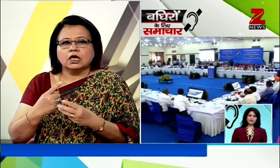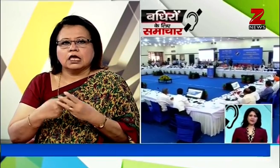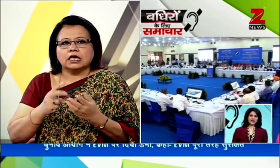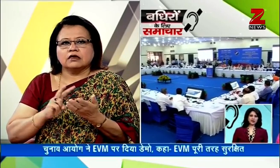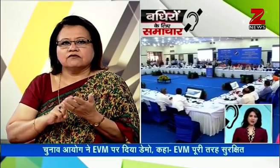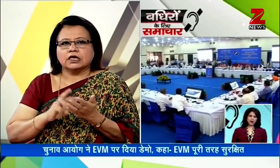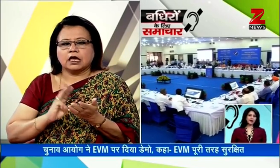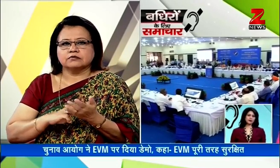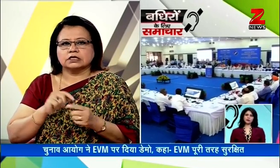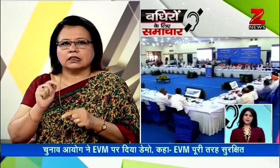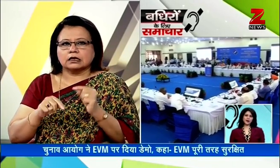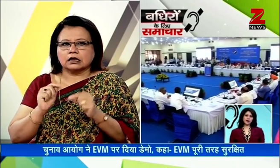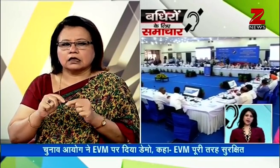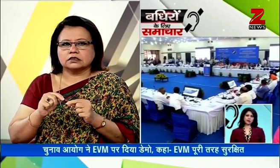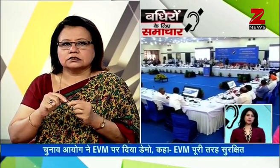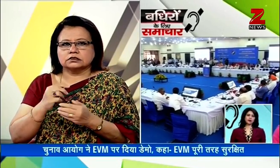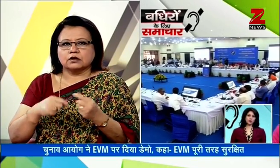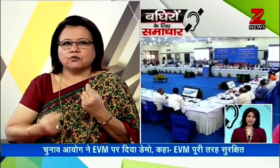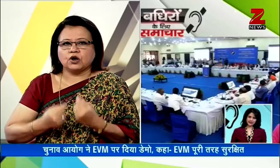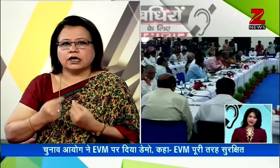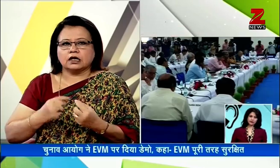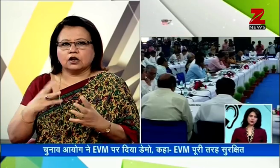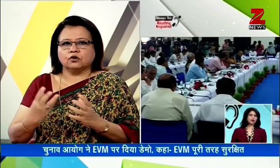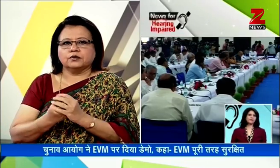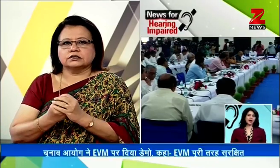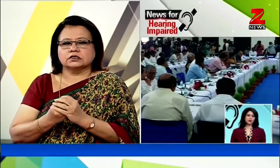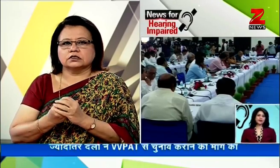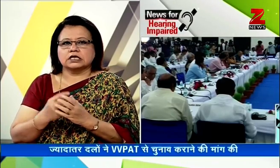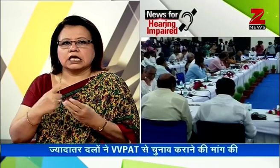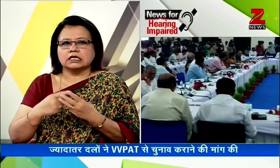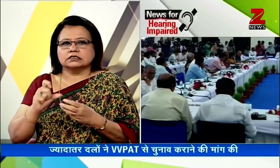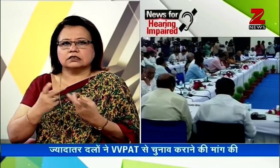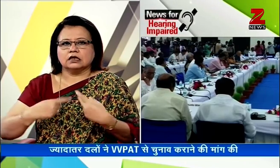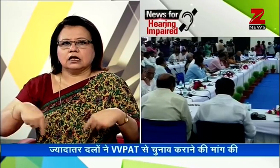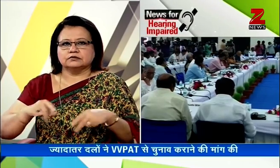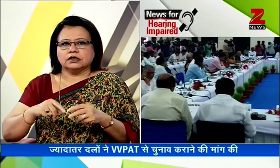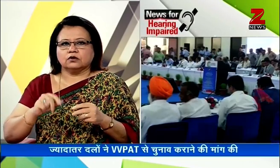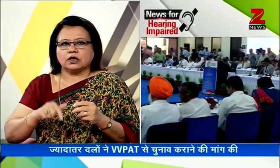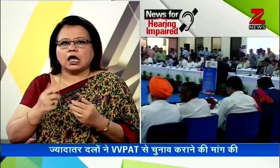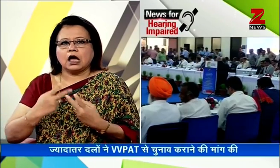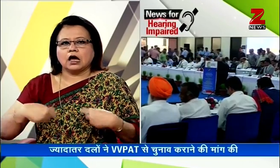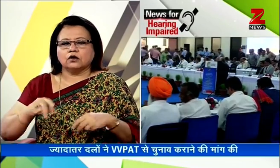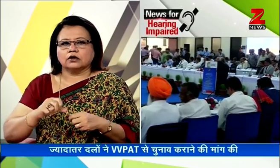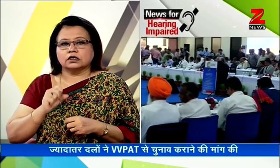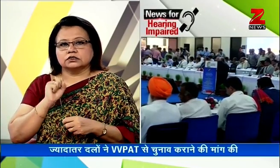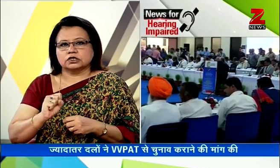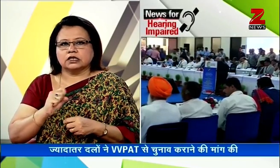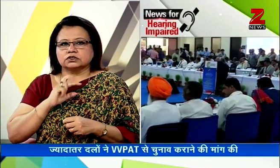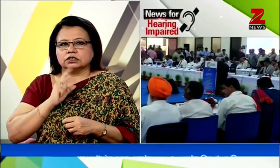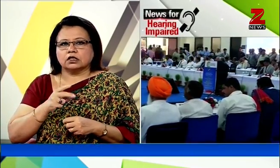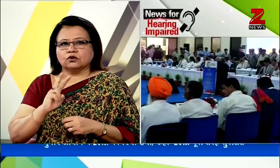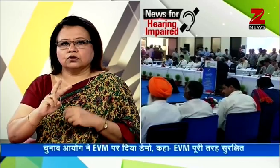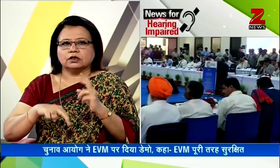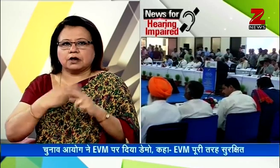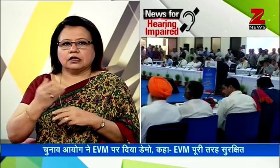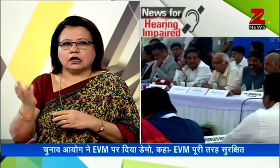और उधर ईवीएम से छेड़छाड़ के मुद्दे पर राजनीतिक दलों के साथ चुनाव आयोग ने सर्वदलीय बैठक की। आयोग ने चैलेंज दिया कि